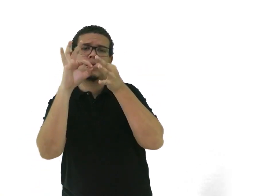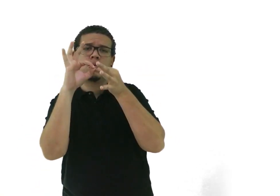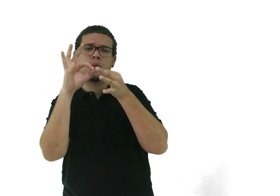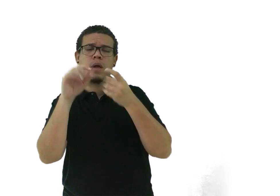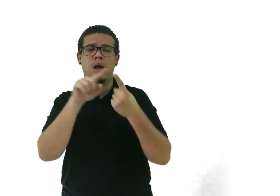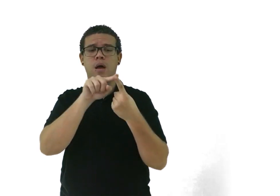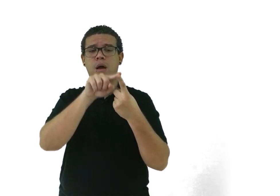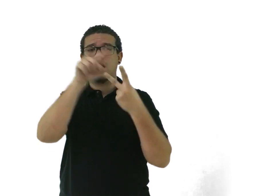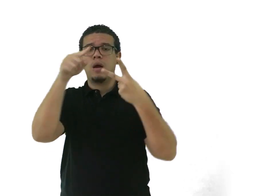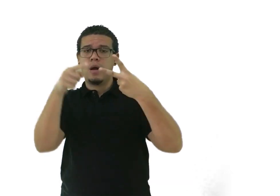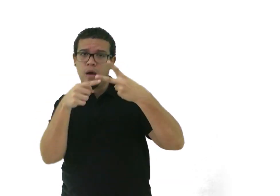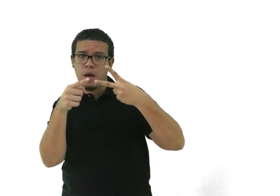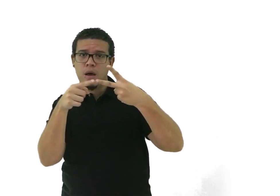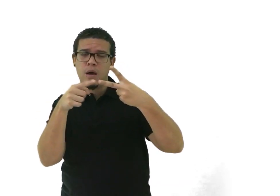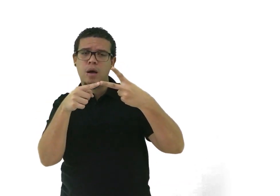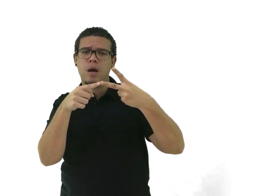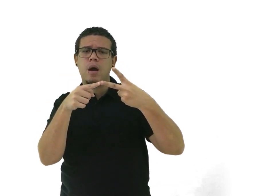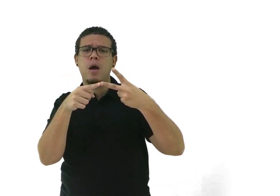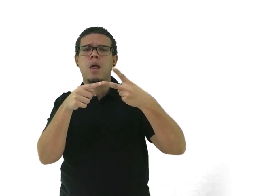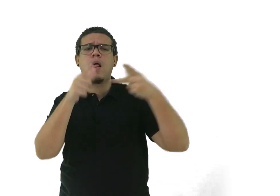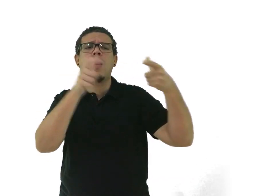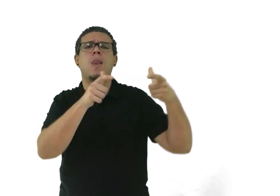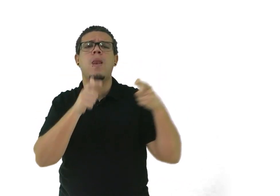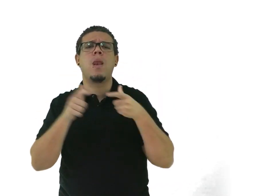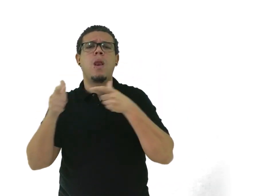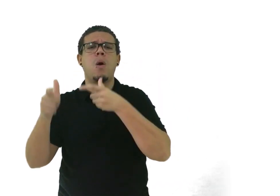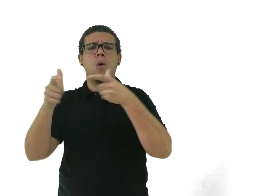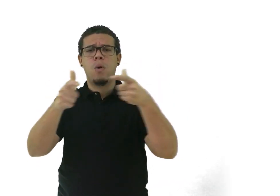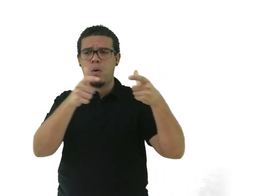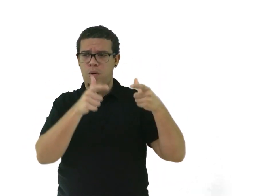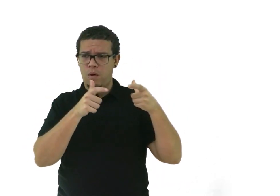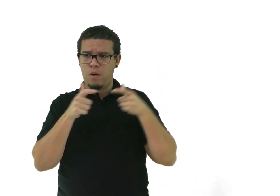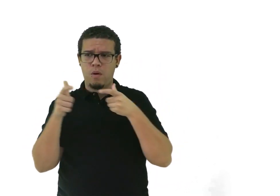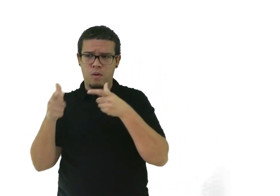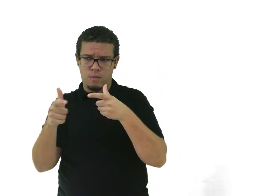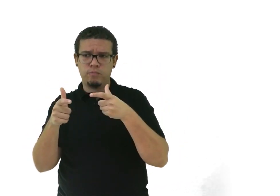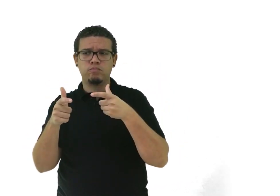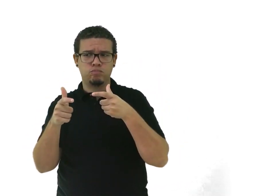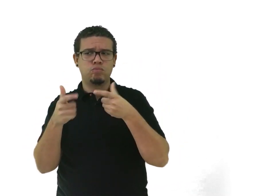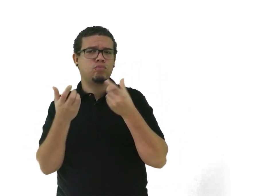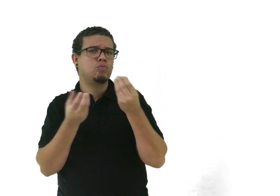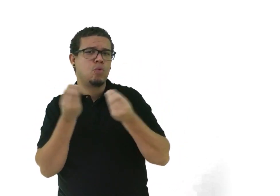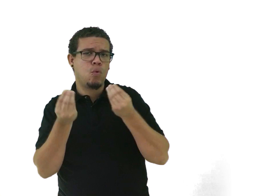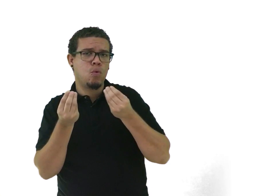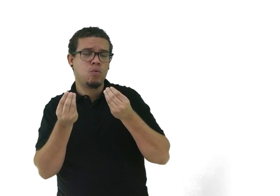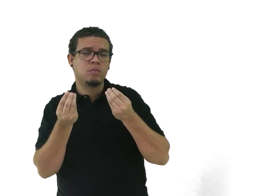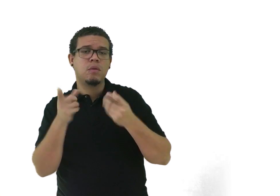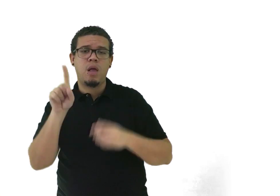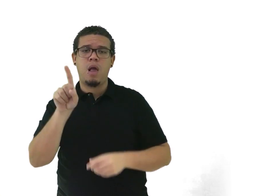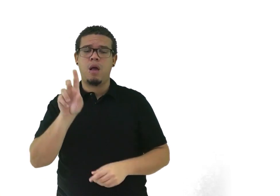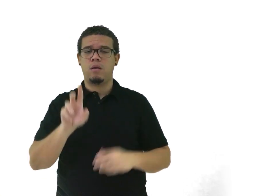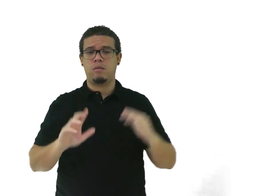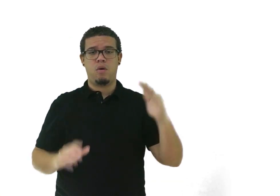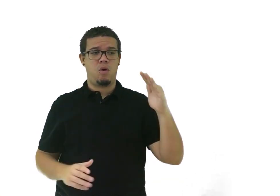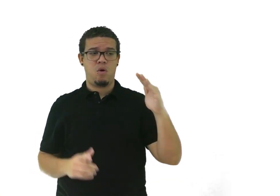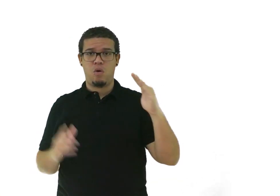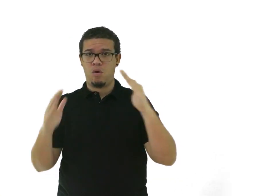percebam o segundo elemento, que é a localização. Onde que eu faço a localização para este